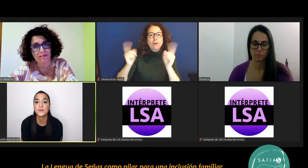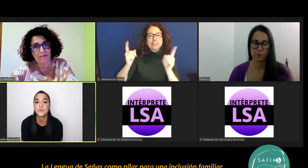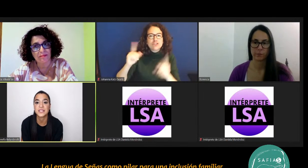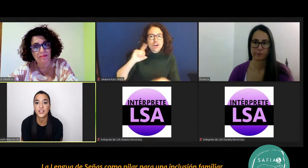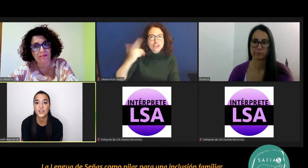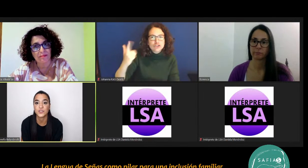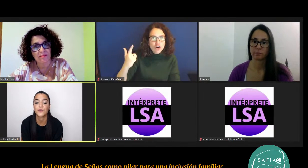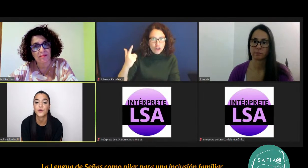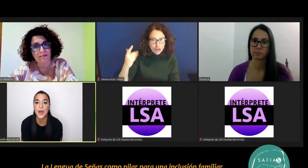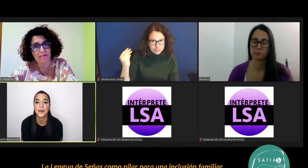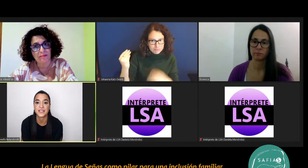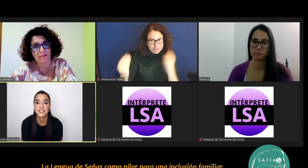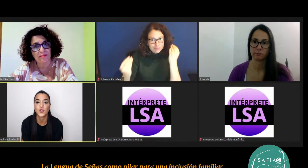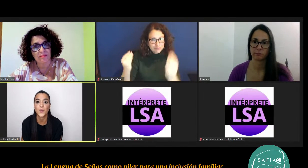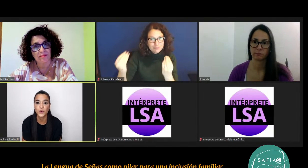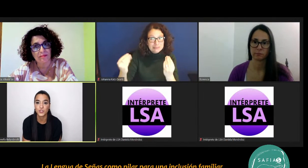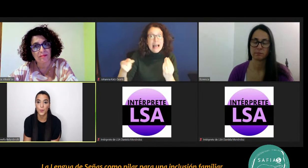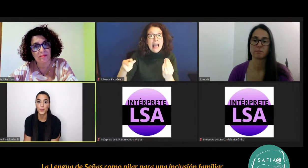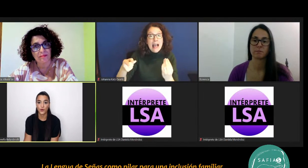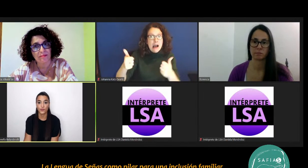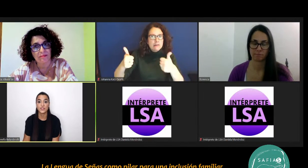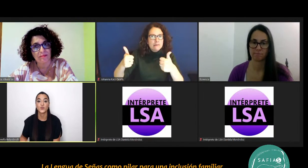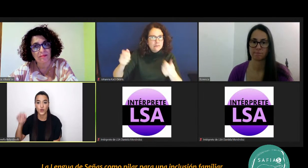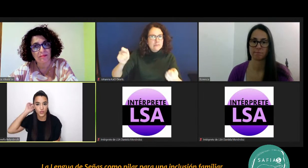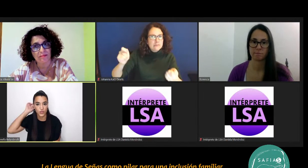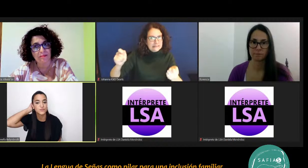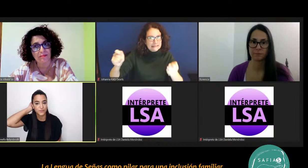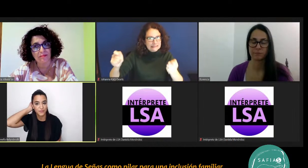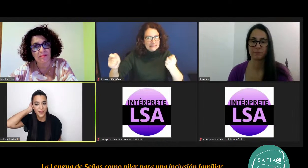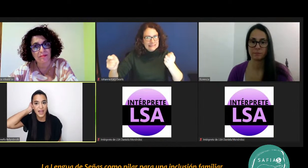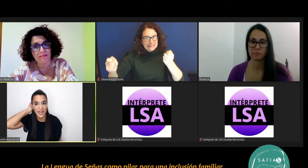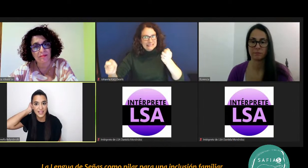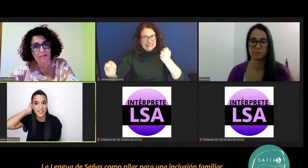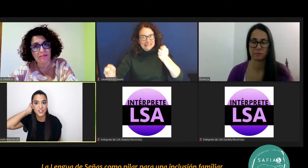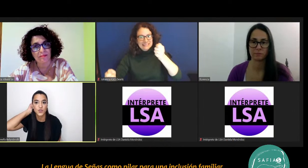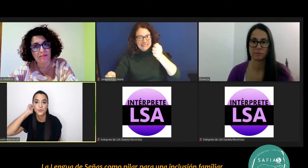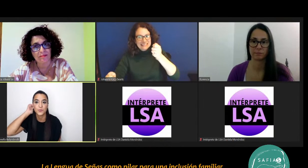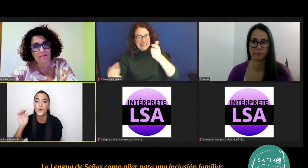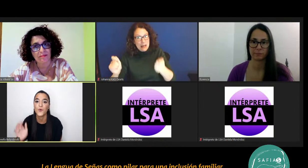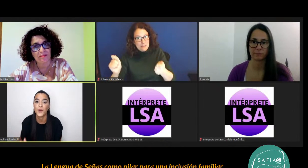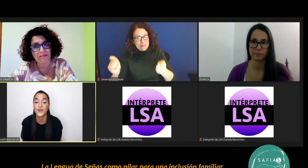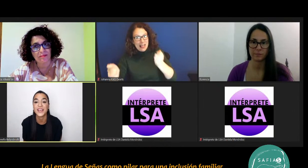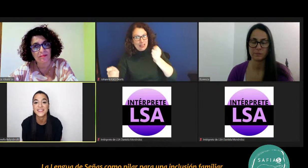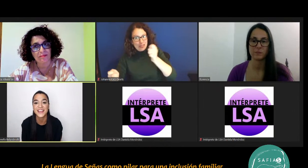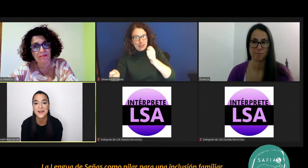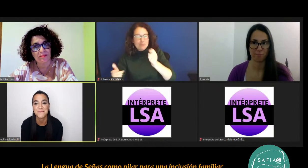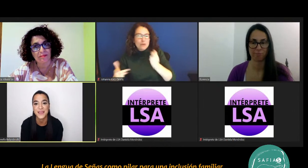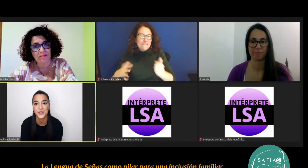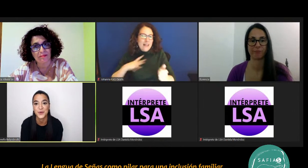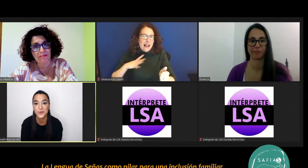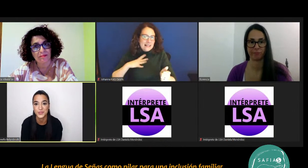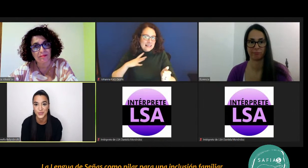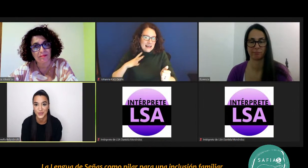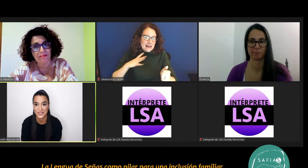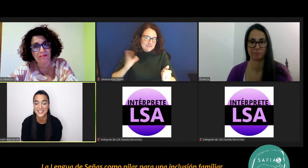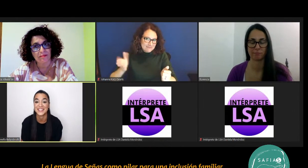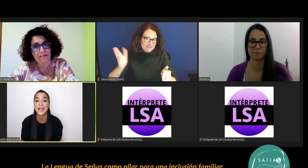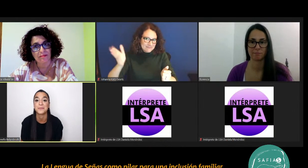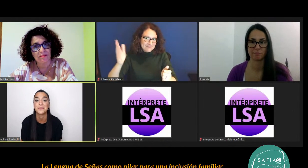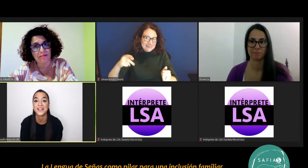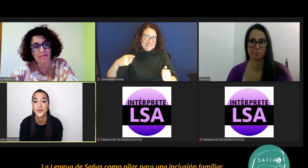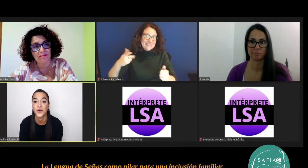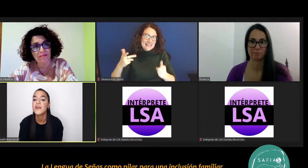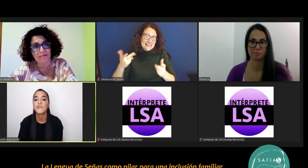Los últimos años fueron apareciendo muchos profes sordos. Ay, y eso es muy bueno y está cambiando mucho, se